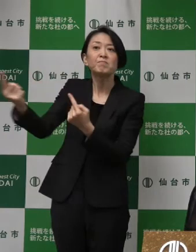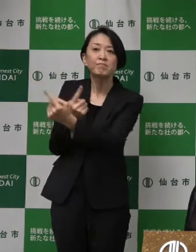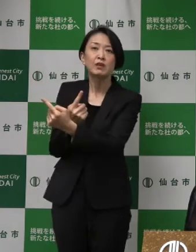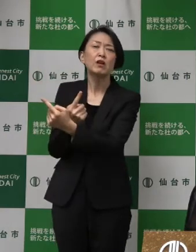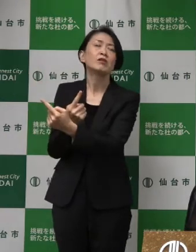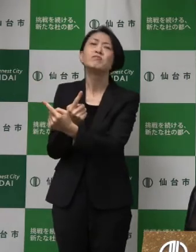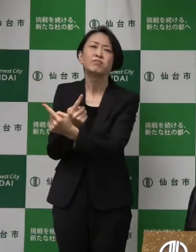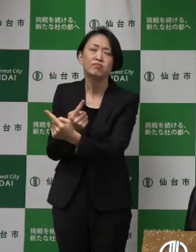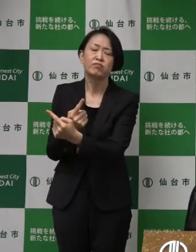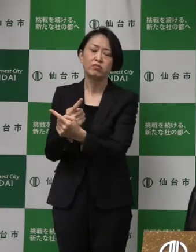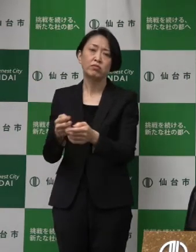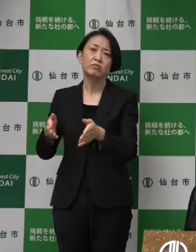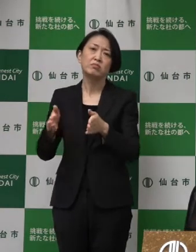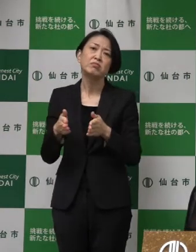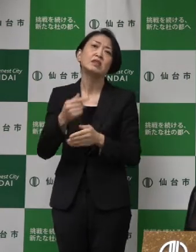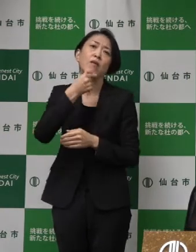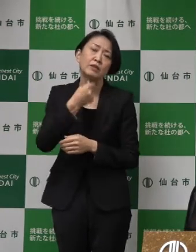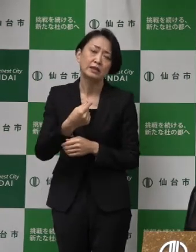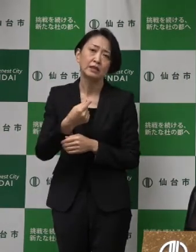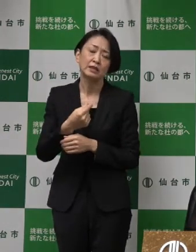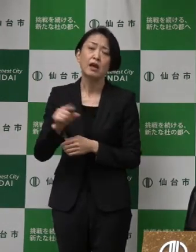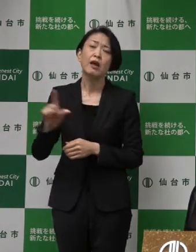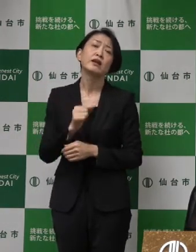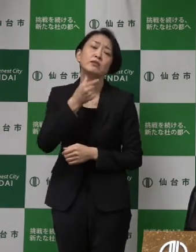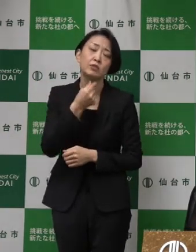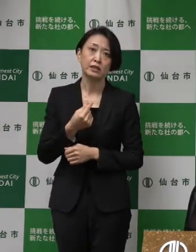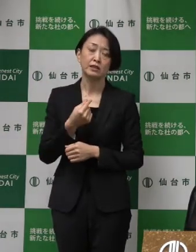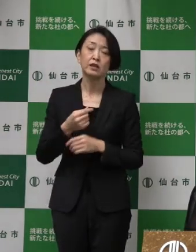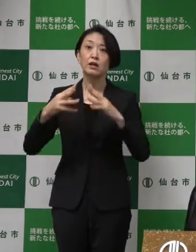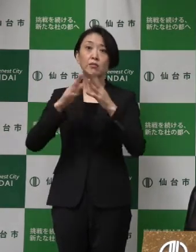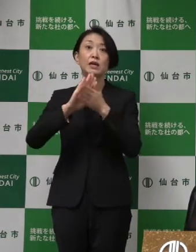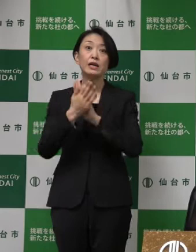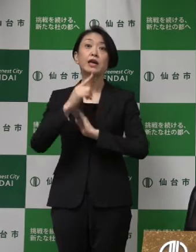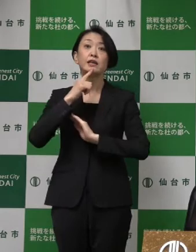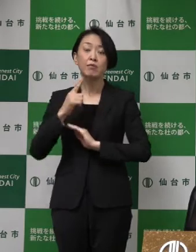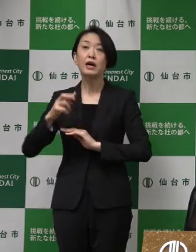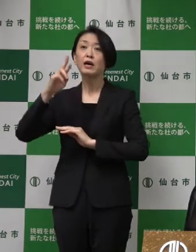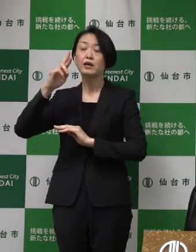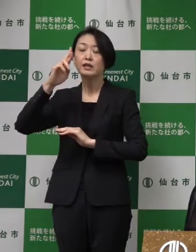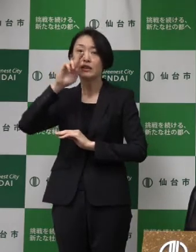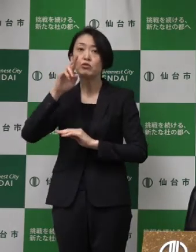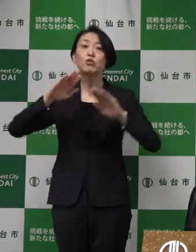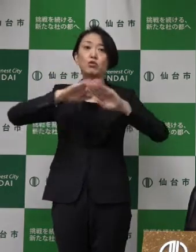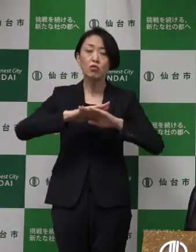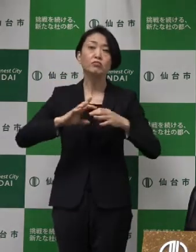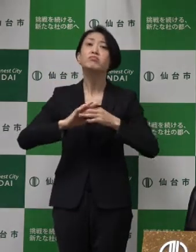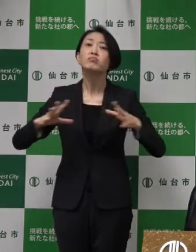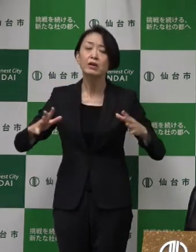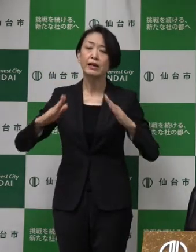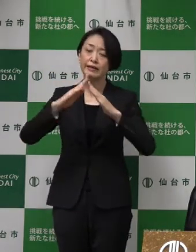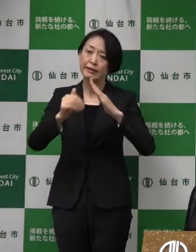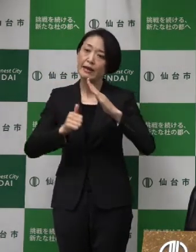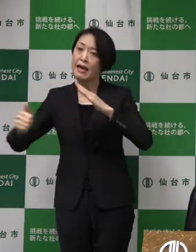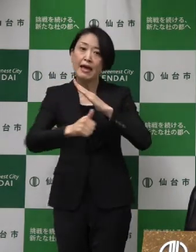。宮城県では日中夜間とも不要不急の外出自粛を要請しており